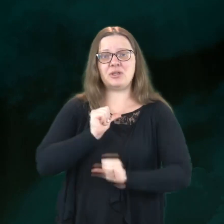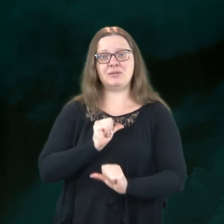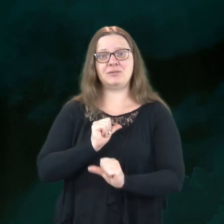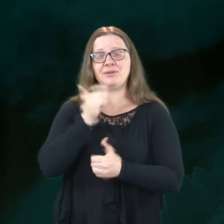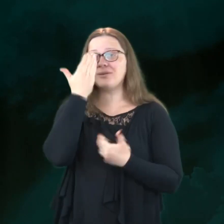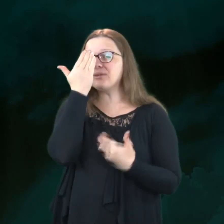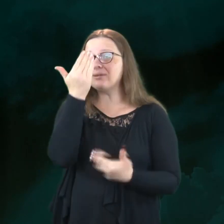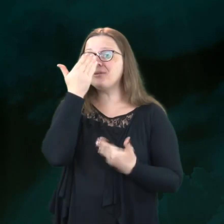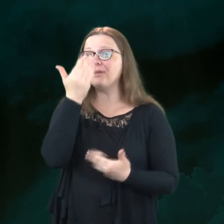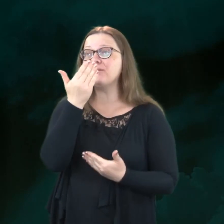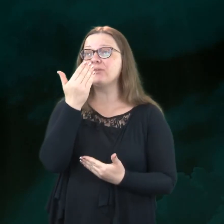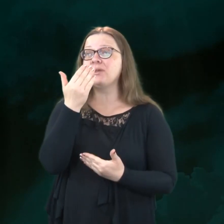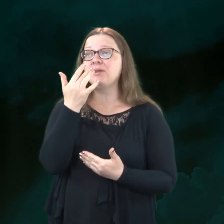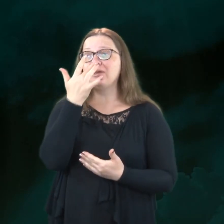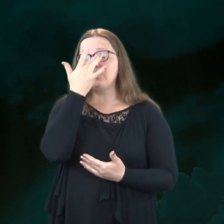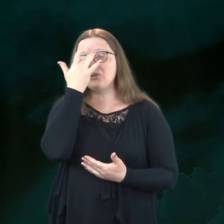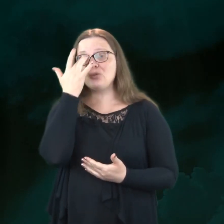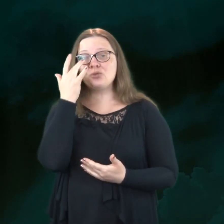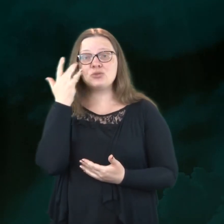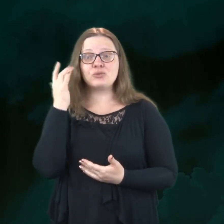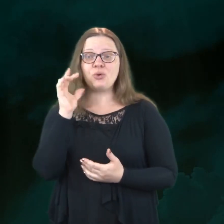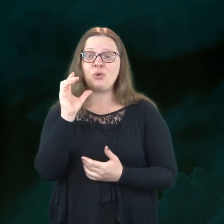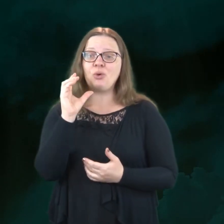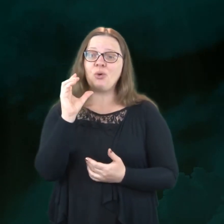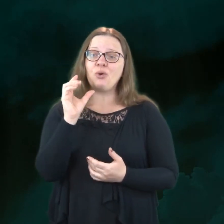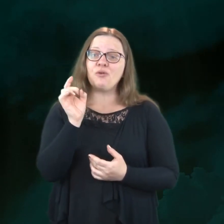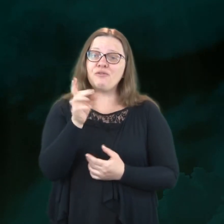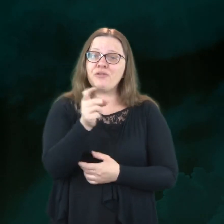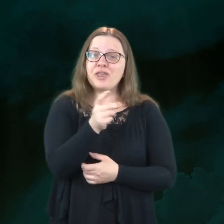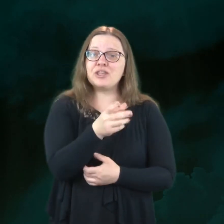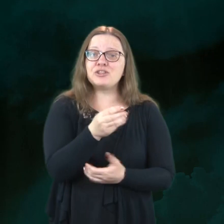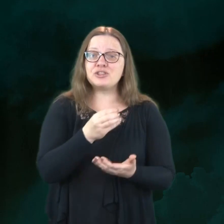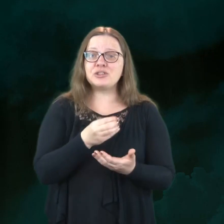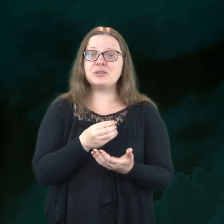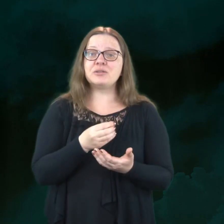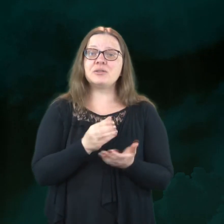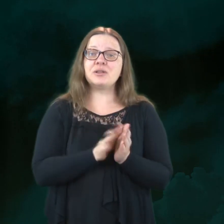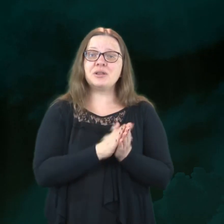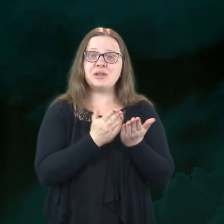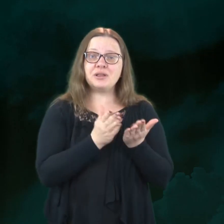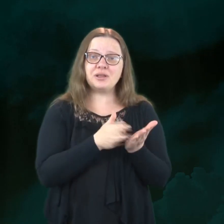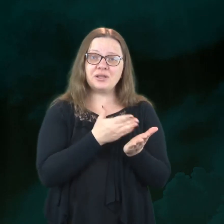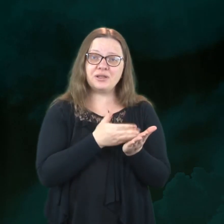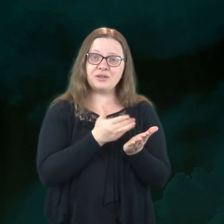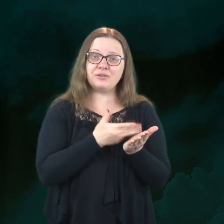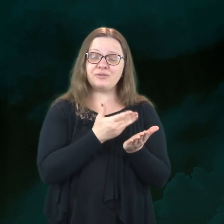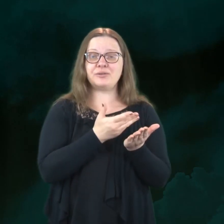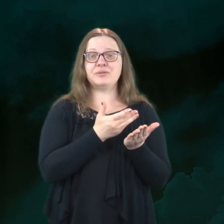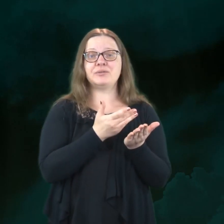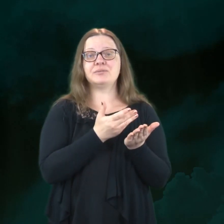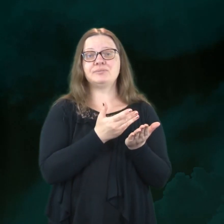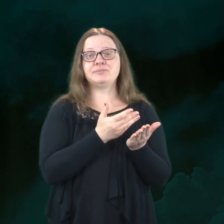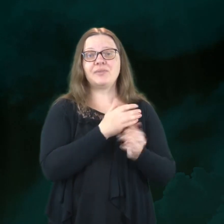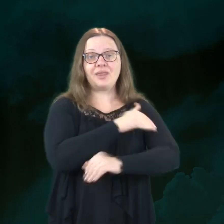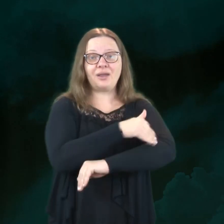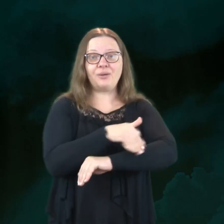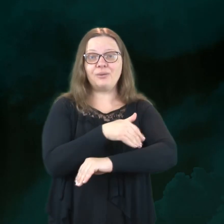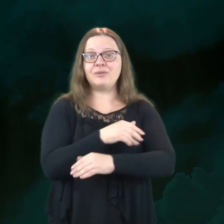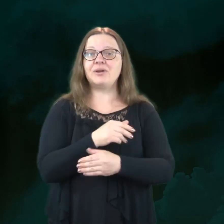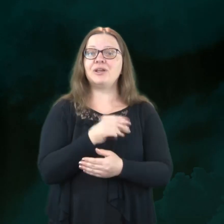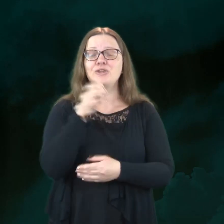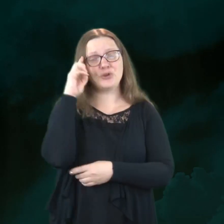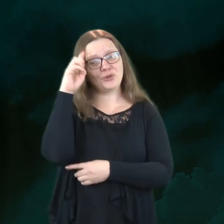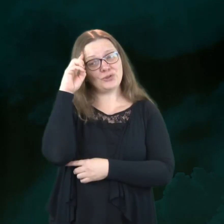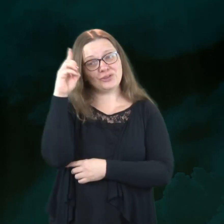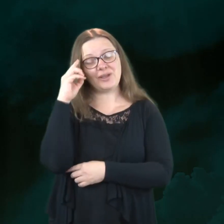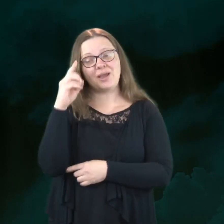nas ruas, irmãos. Eu fico contente com isso. Eu não estou podendo sair, né? Principalmente a minha mulher não me deixa sair, né?